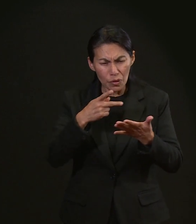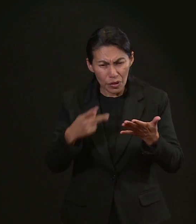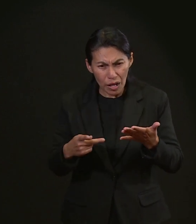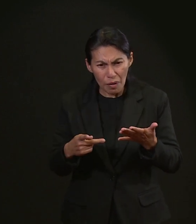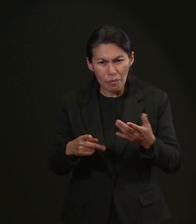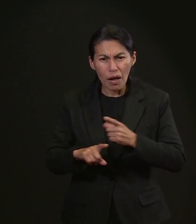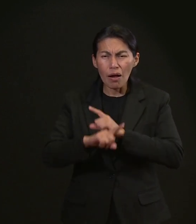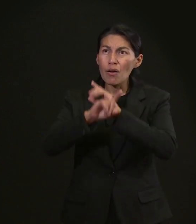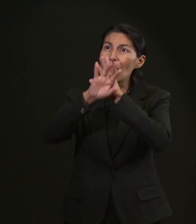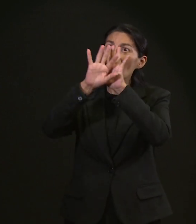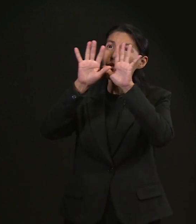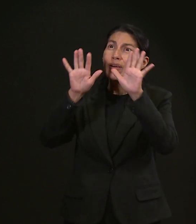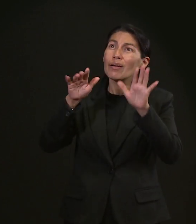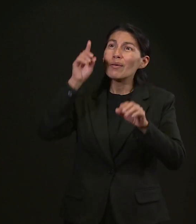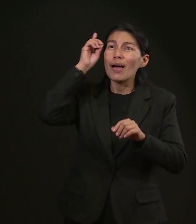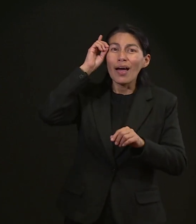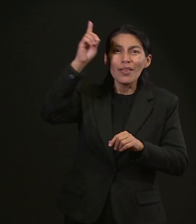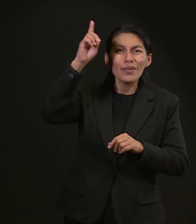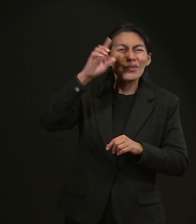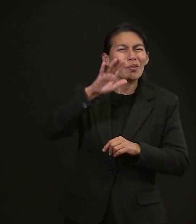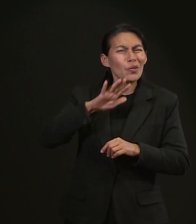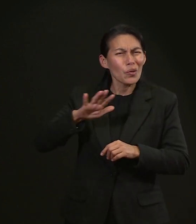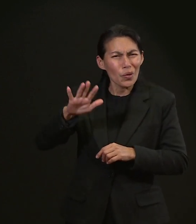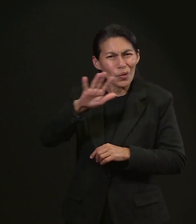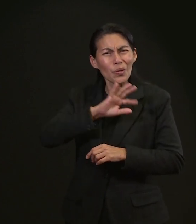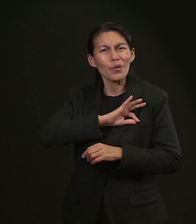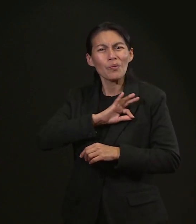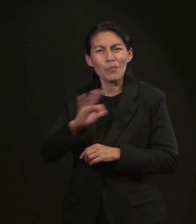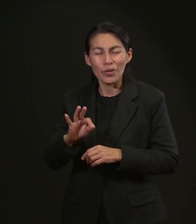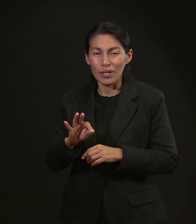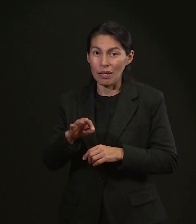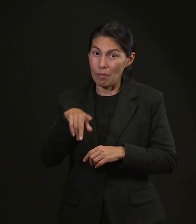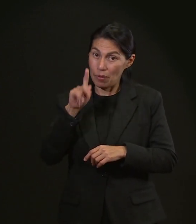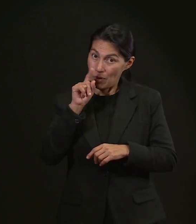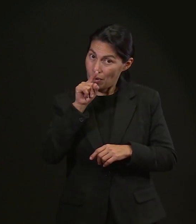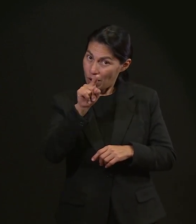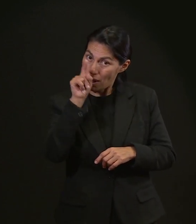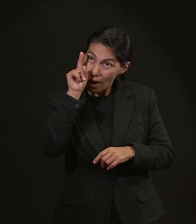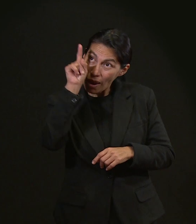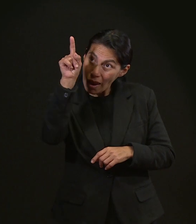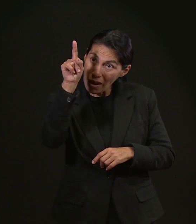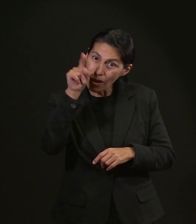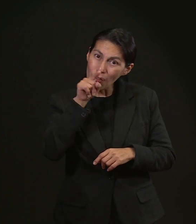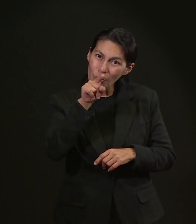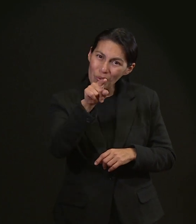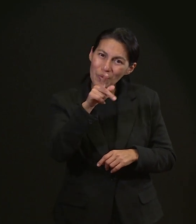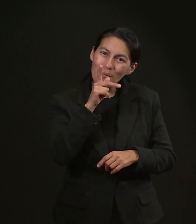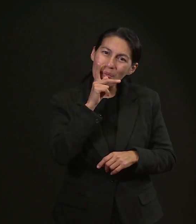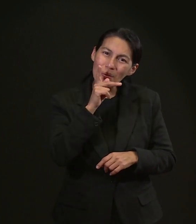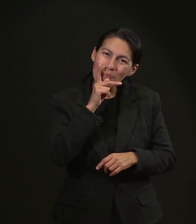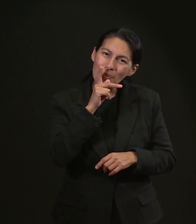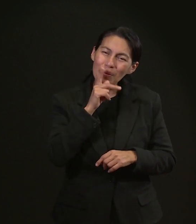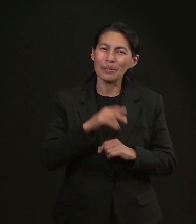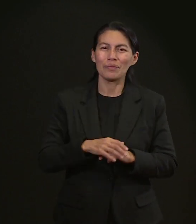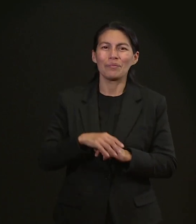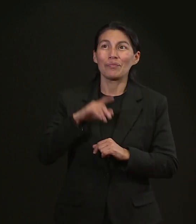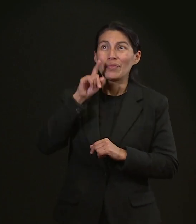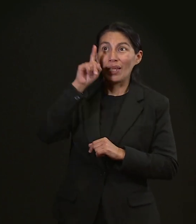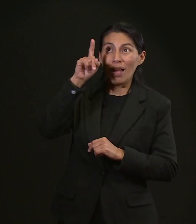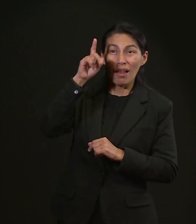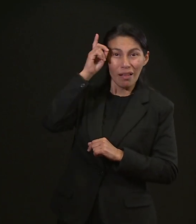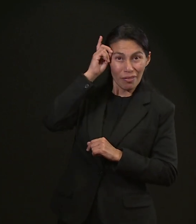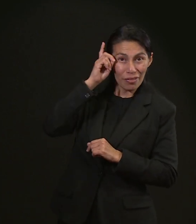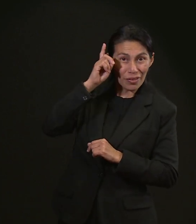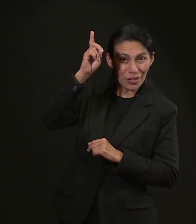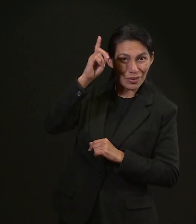es al dios de lo imposible pero también tu padre amoroso a ese dios